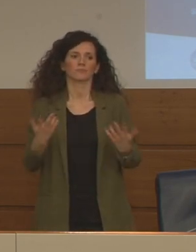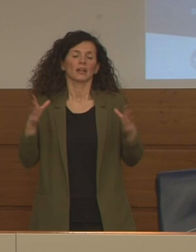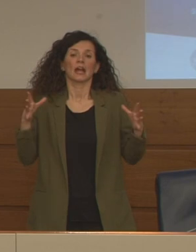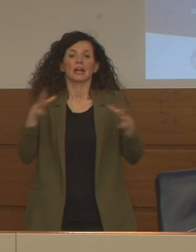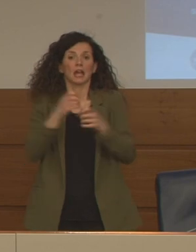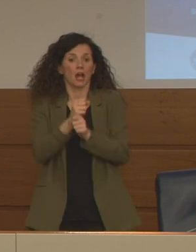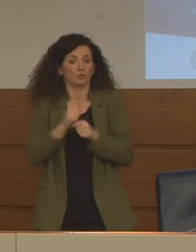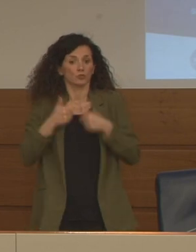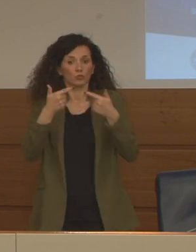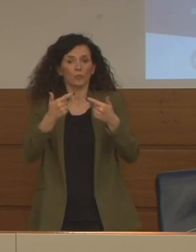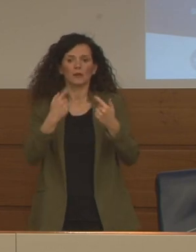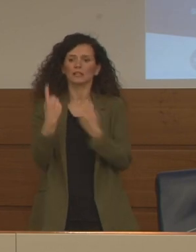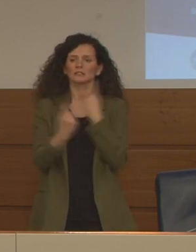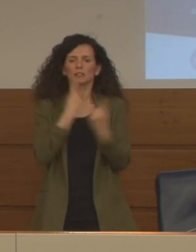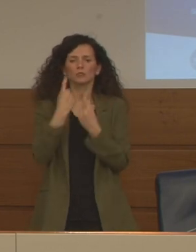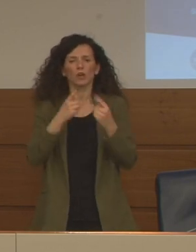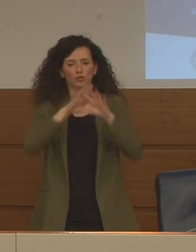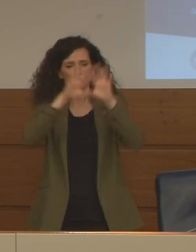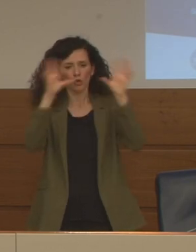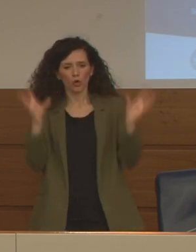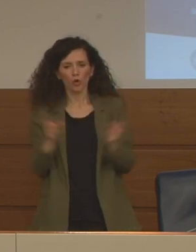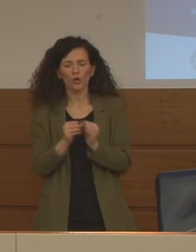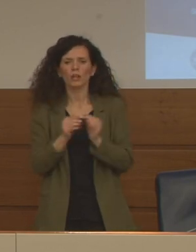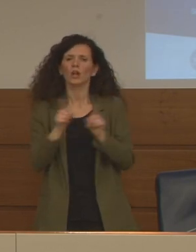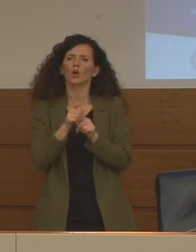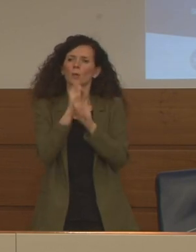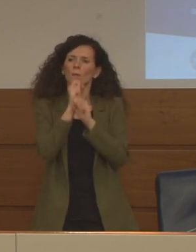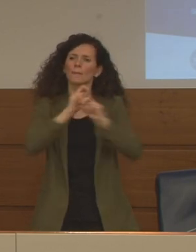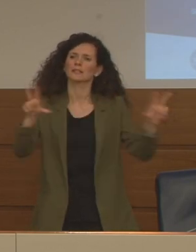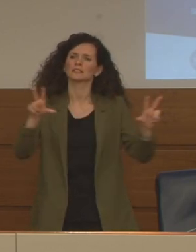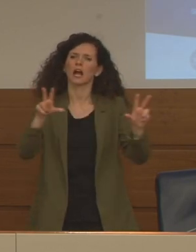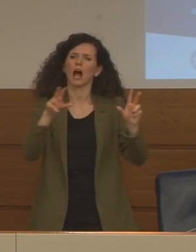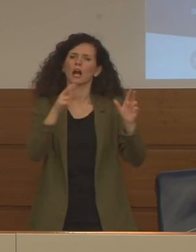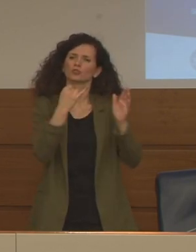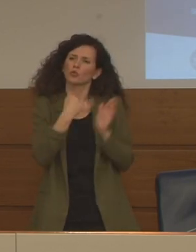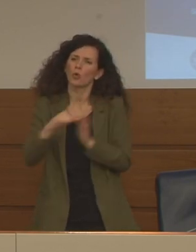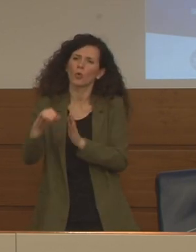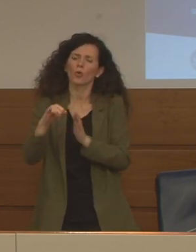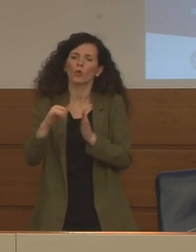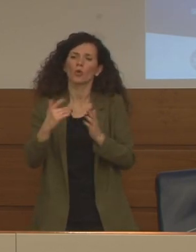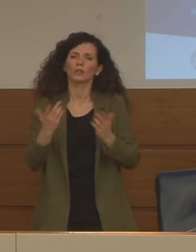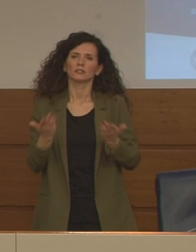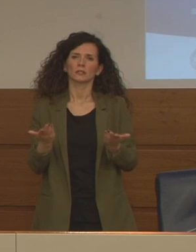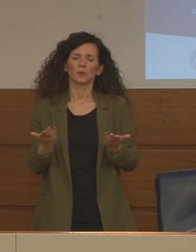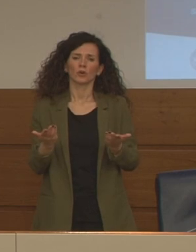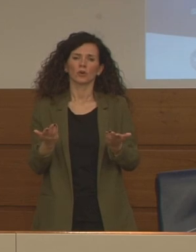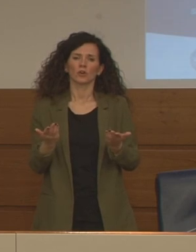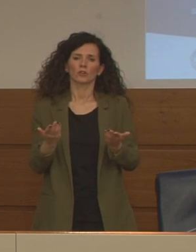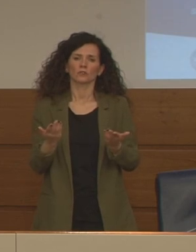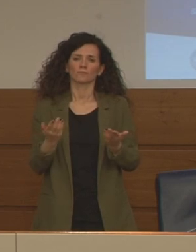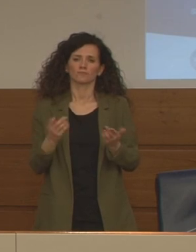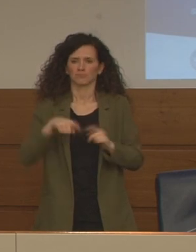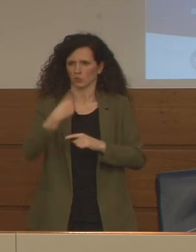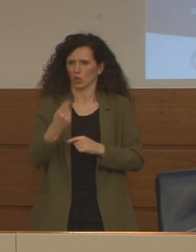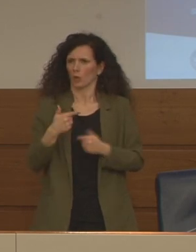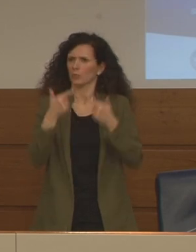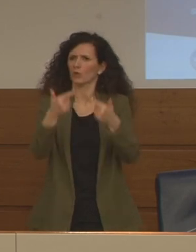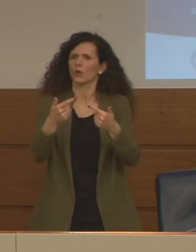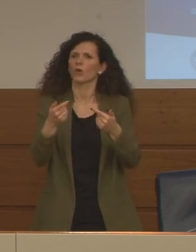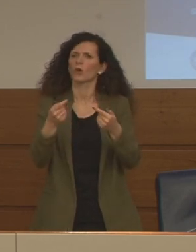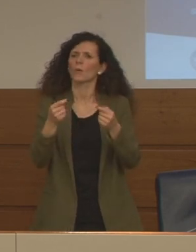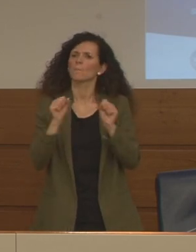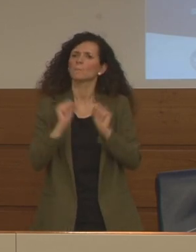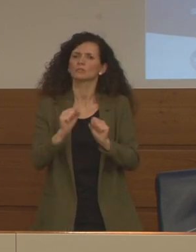per lanciare un messaggio finale proprio per prima o poi lasciare spazio alle domande